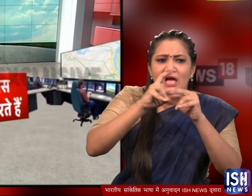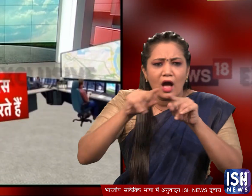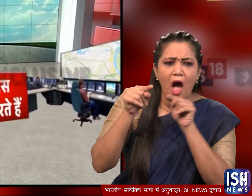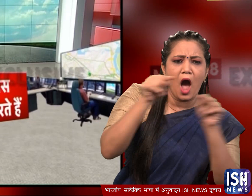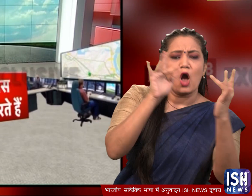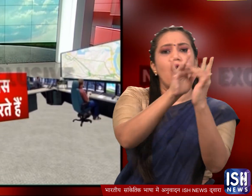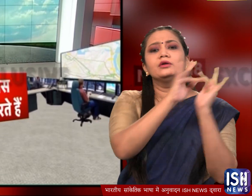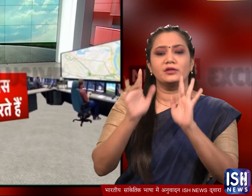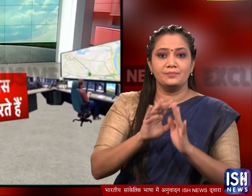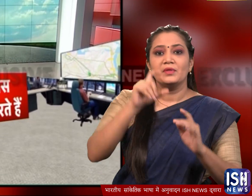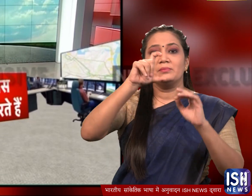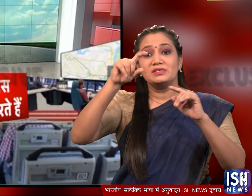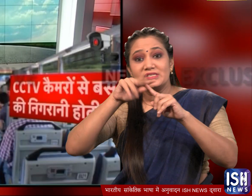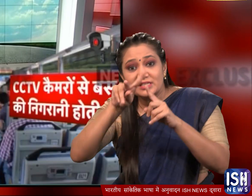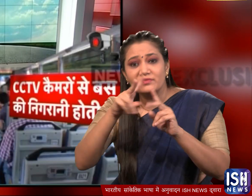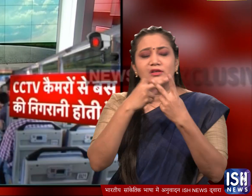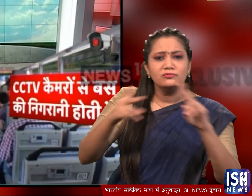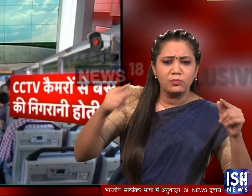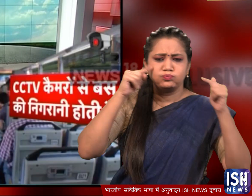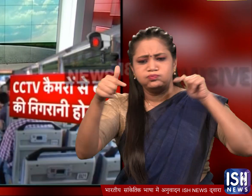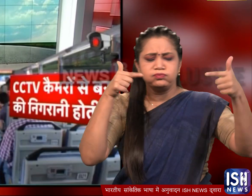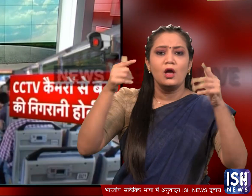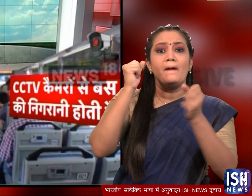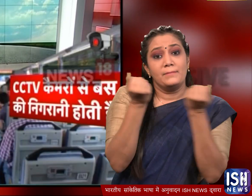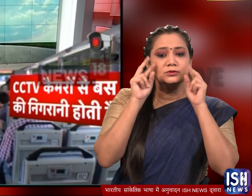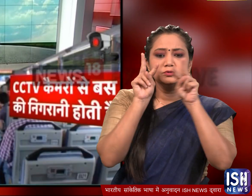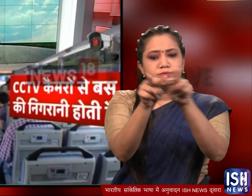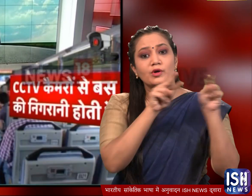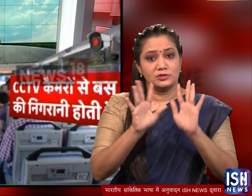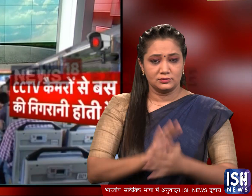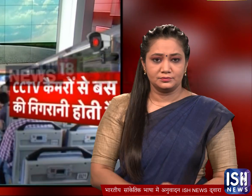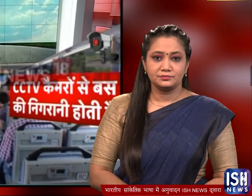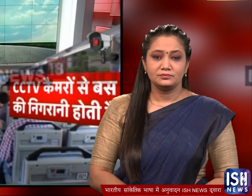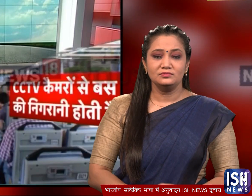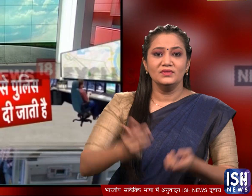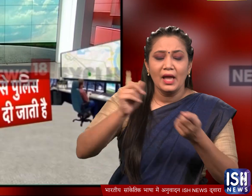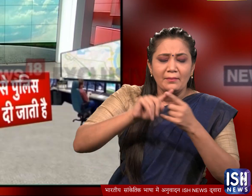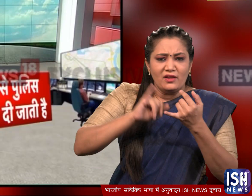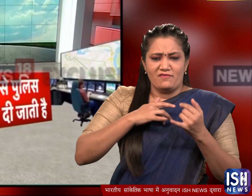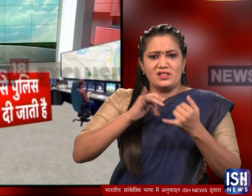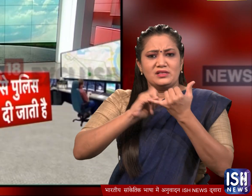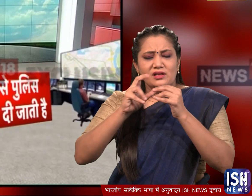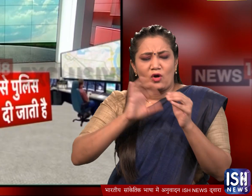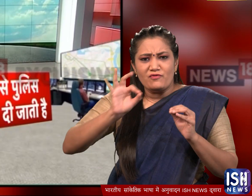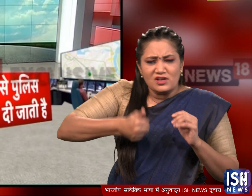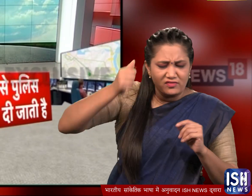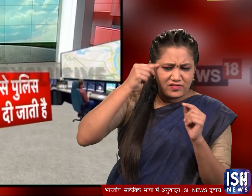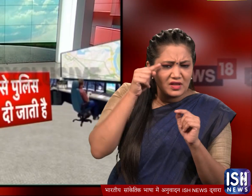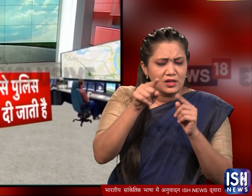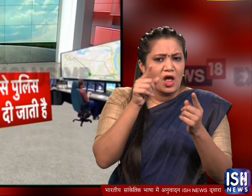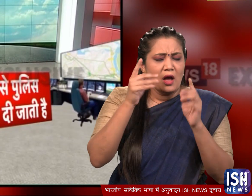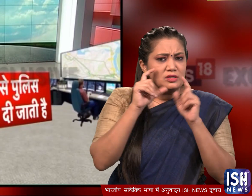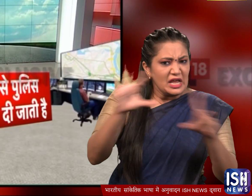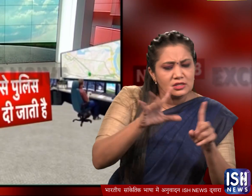साथ संपर्क करेंगे। इसके अलावा सीसीटीवी कैमरों के जरिए भी बस की निगरानी की जाएगी। ऐसे में अगर कर्मचारियों को हालात गंभीर मिले तो